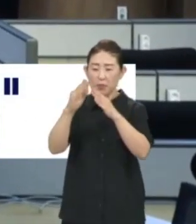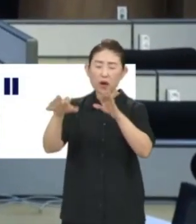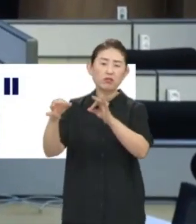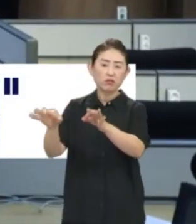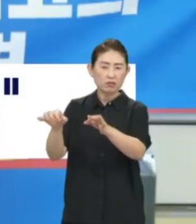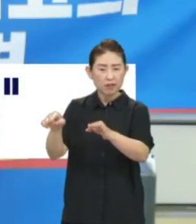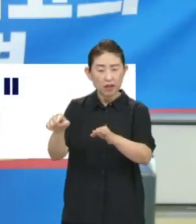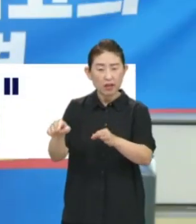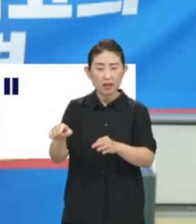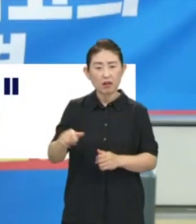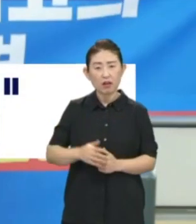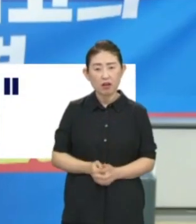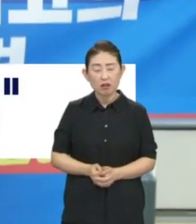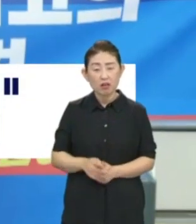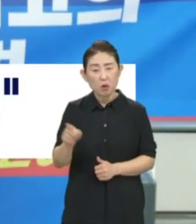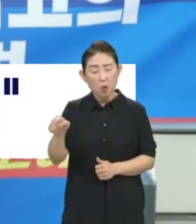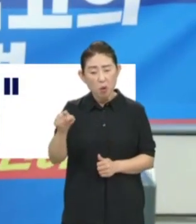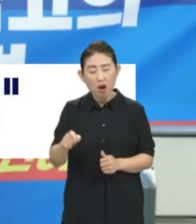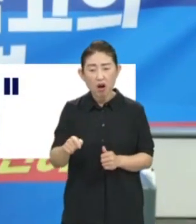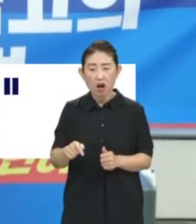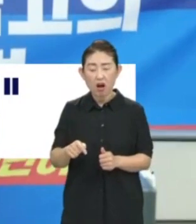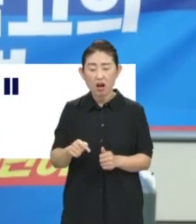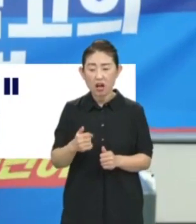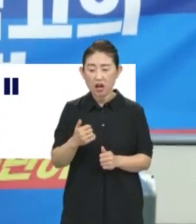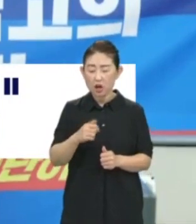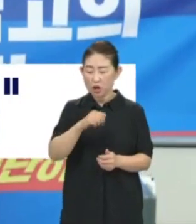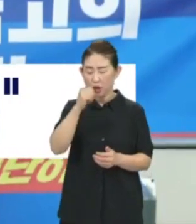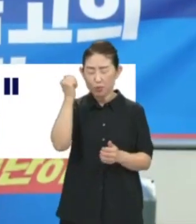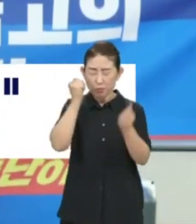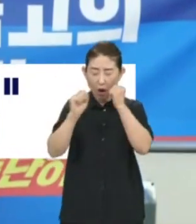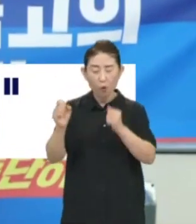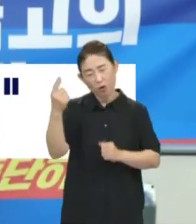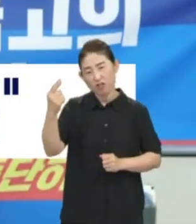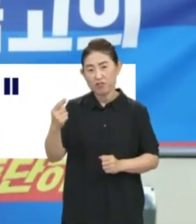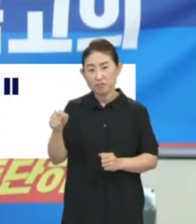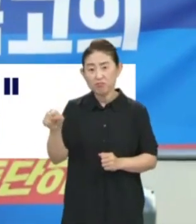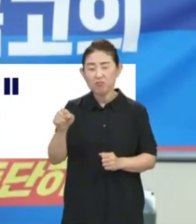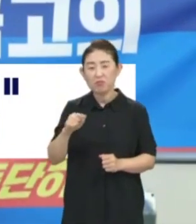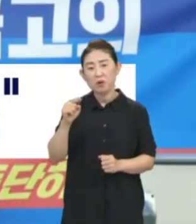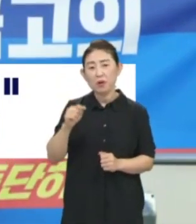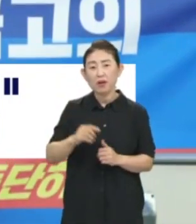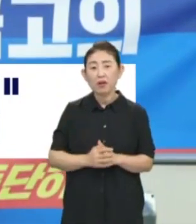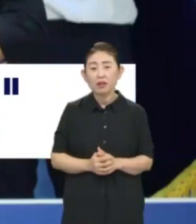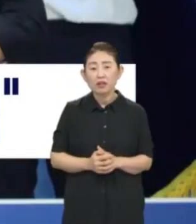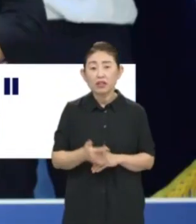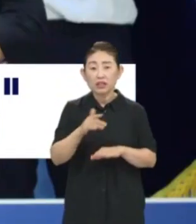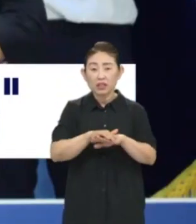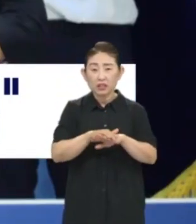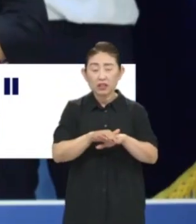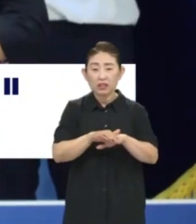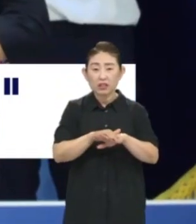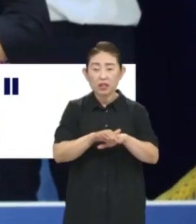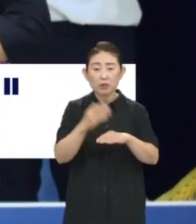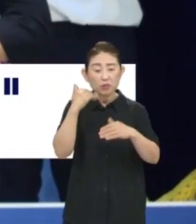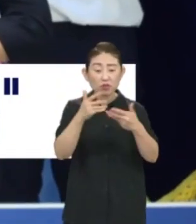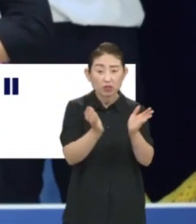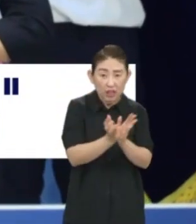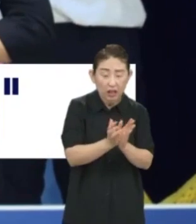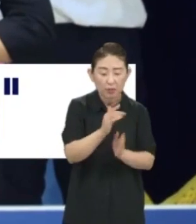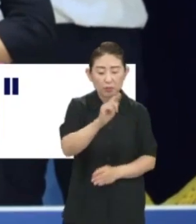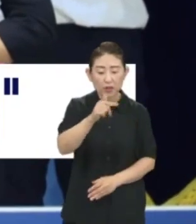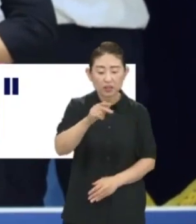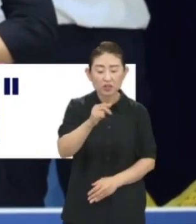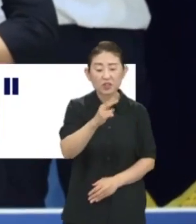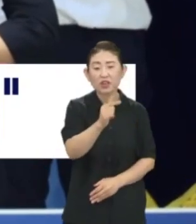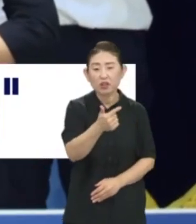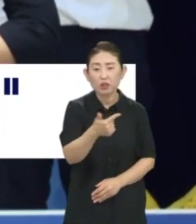자금줄이 됐다며 금융사의 도의적 책임을 강조했습니다 전세사기 대책 기와 더불어민주당 박정현 의원